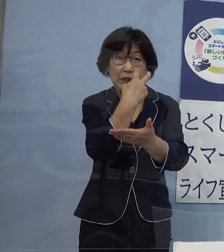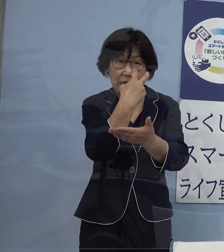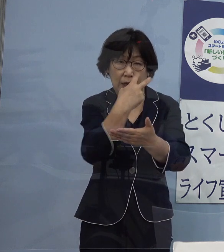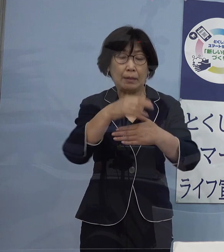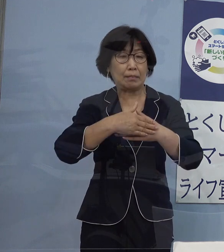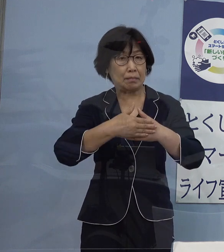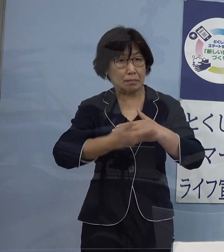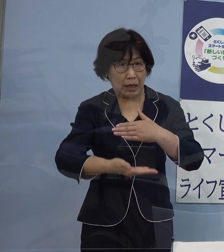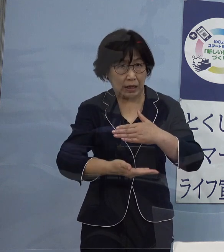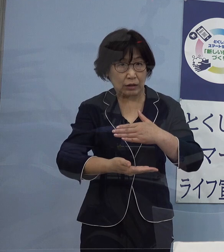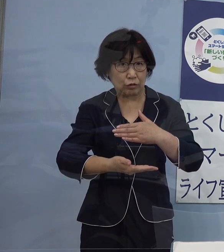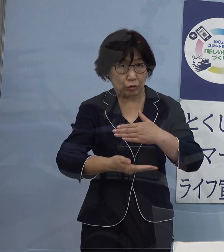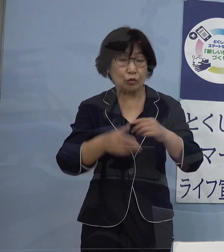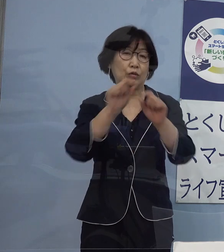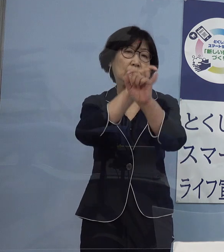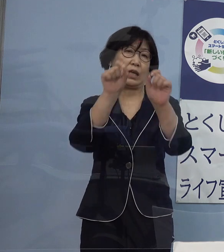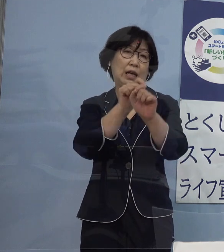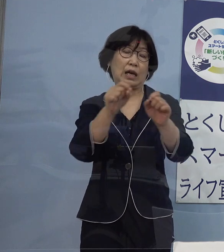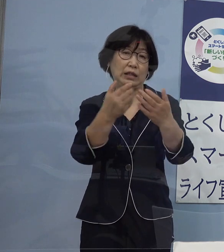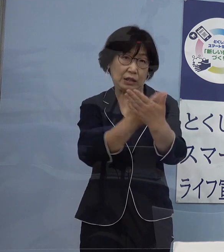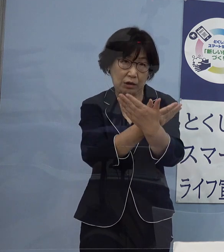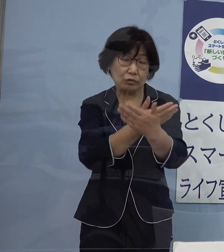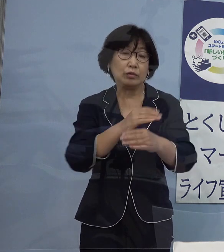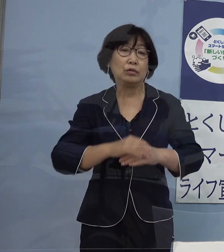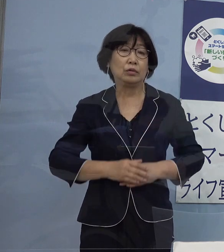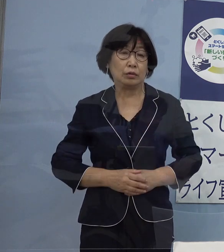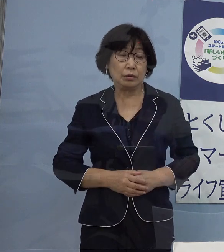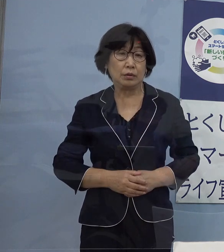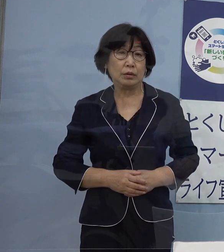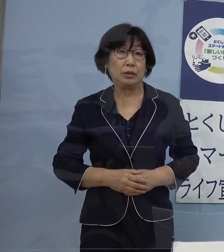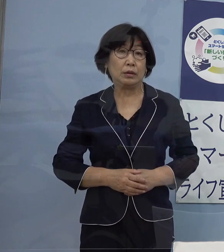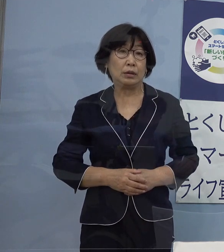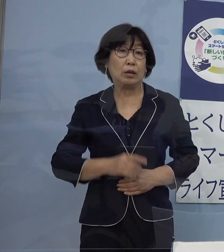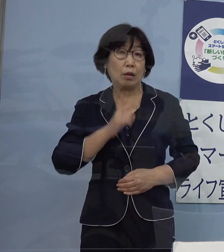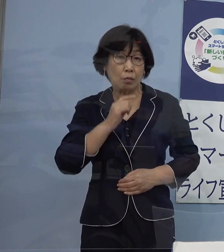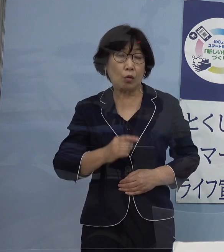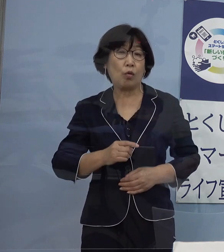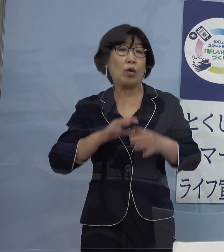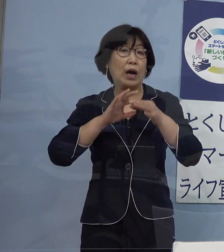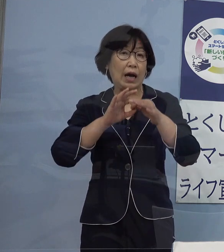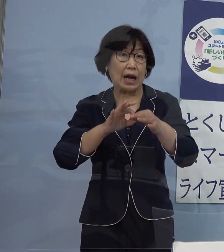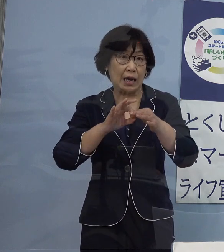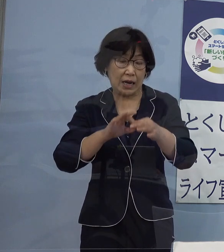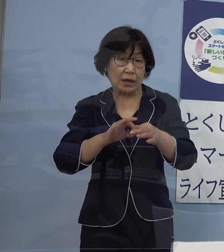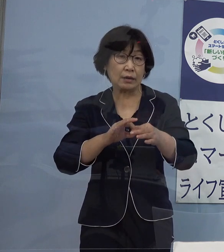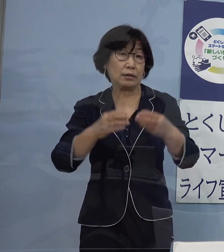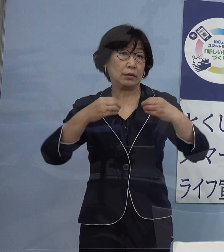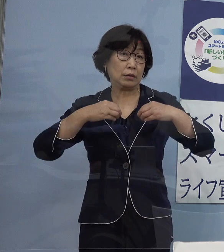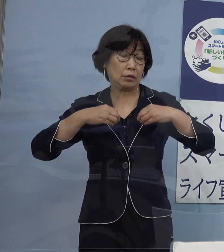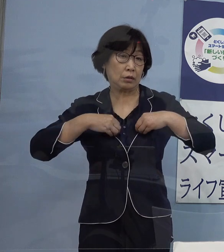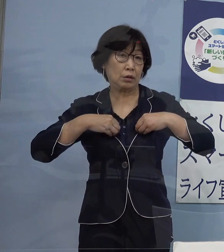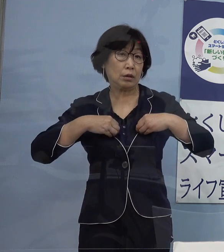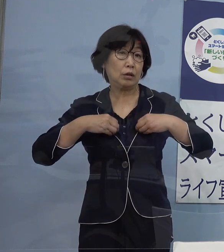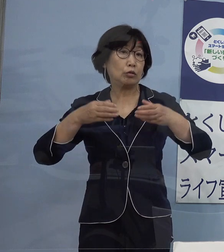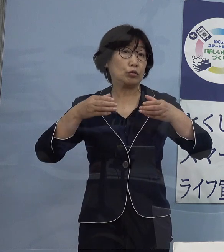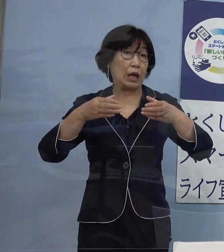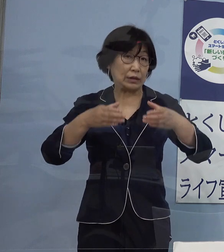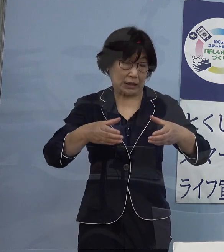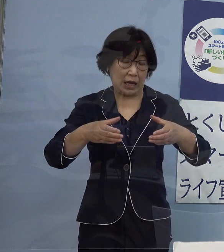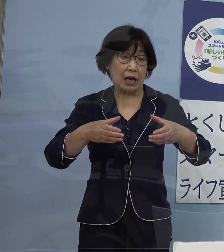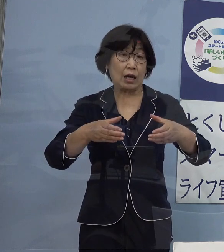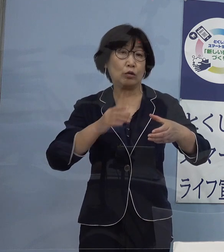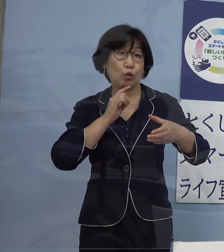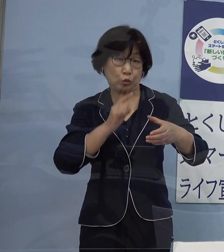ということになってまいりますので、まあ、そうしたこともいわゆる関連クラスターとしての認定の措置となり